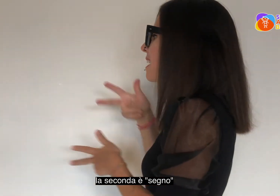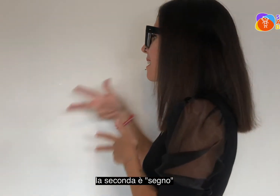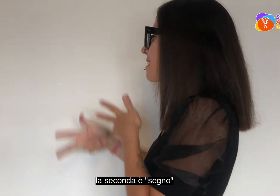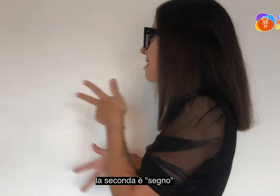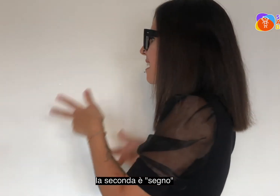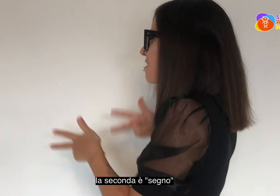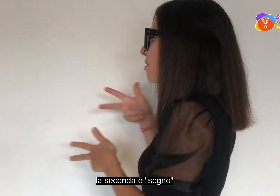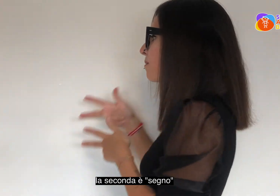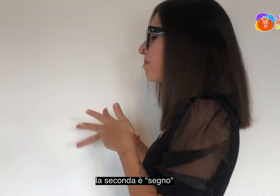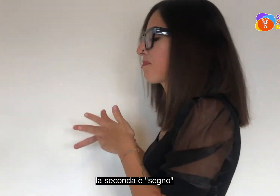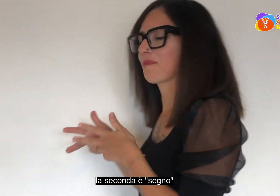segno.